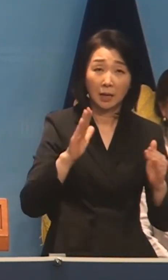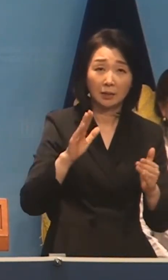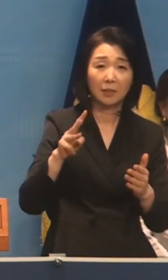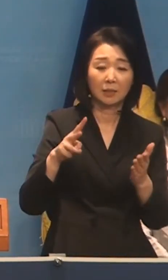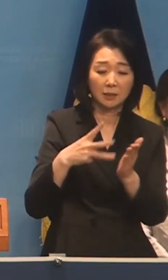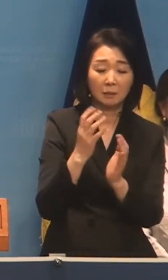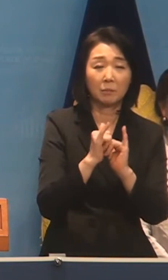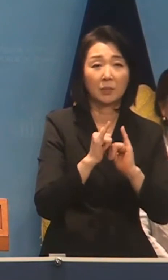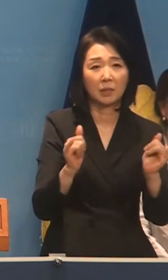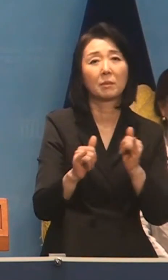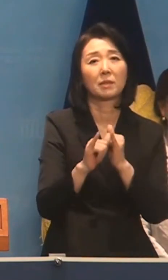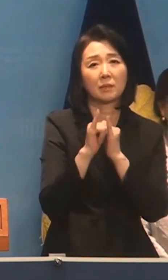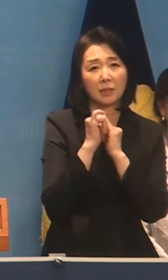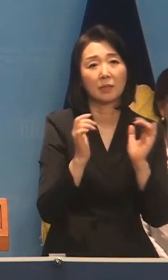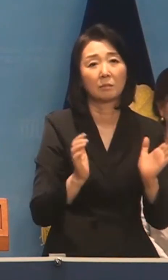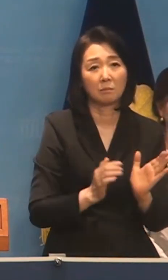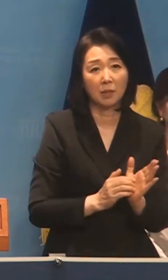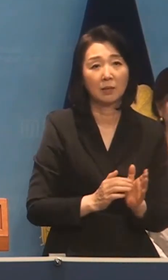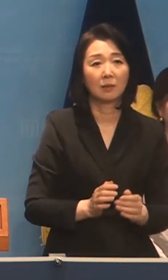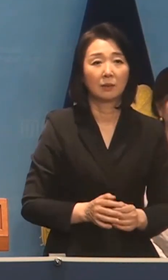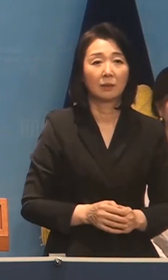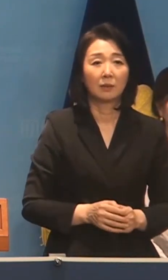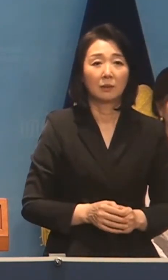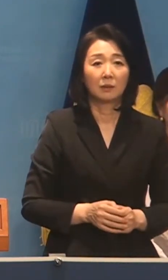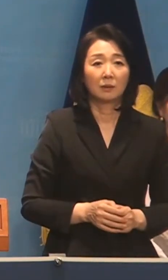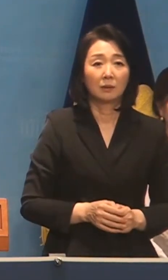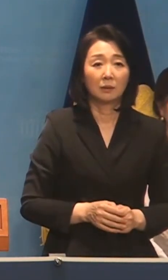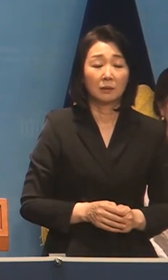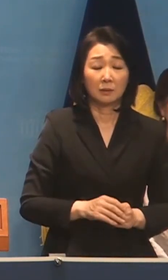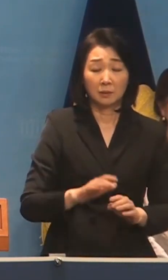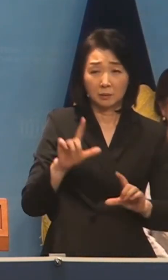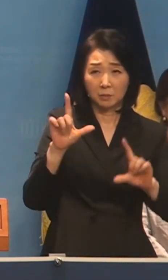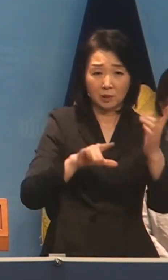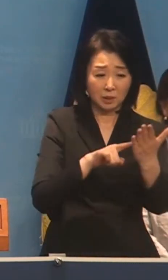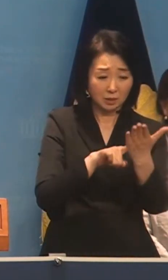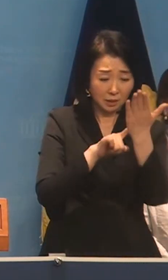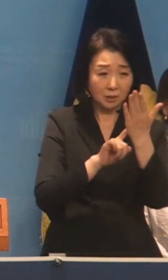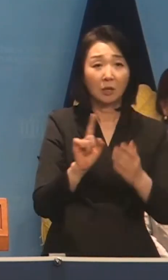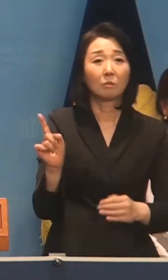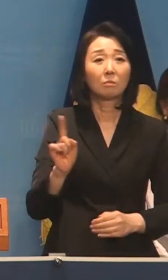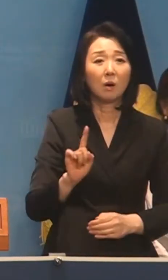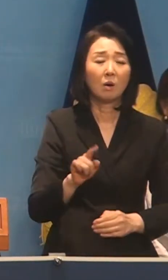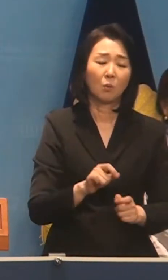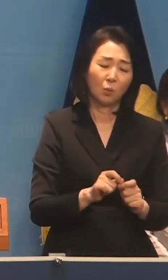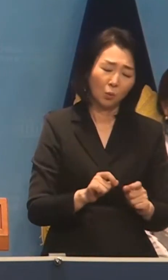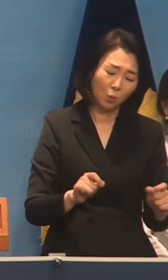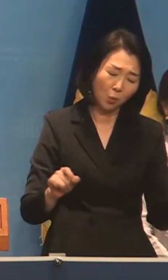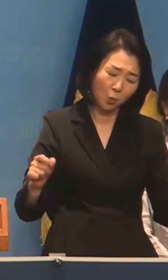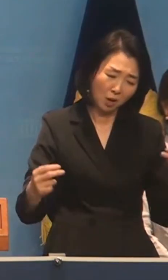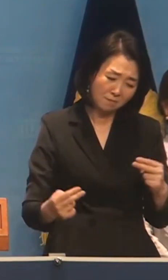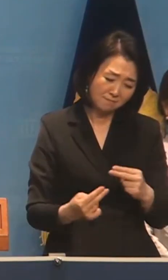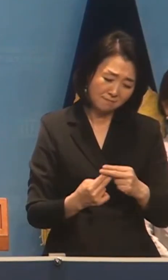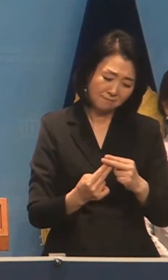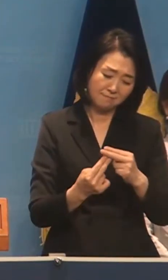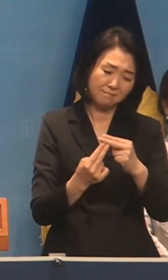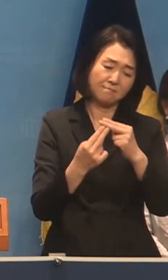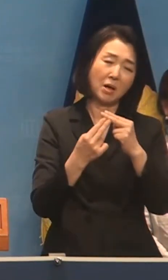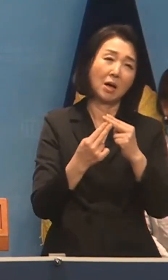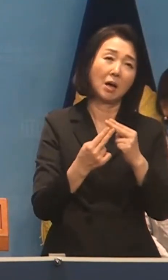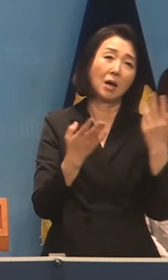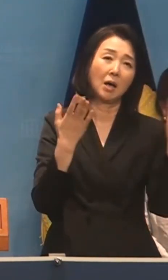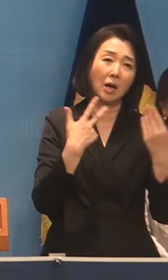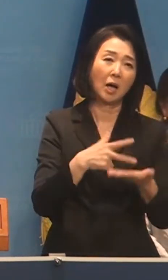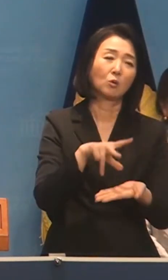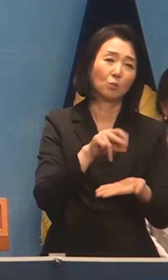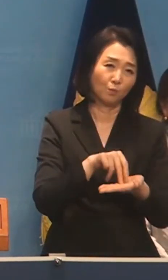명이 자살했습니다. 이렇게 현상으로 드러난 것은 오랫동안 누적된 학교 현장의